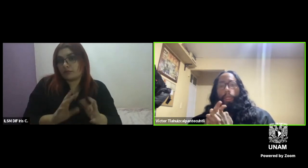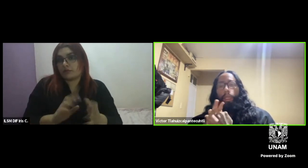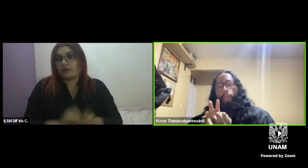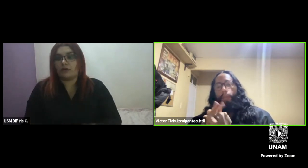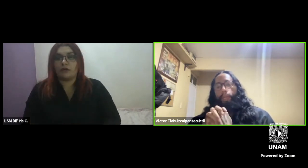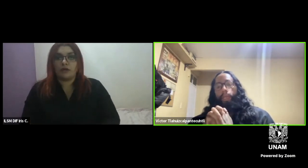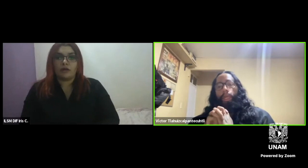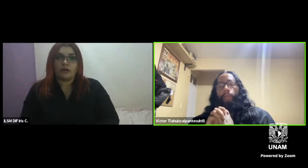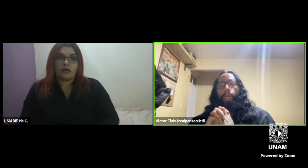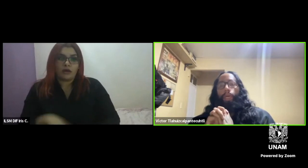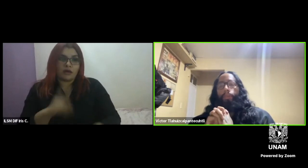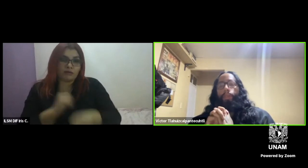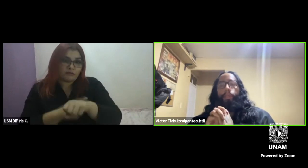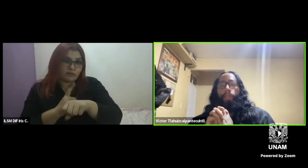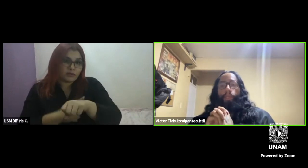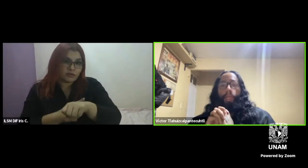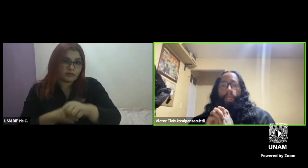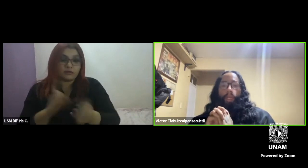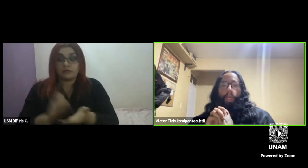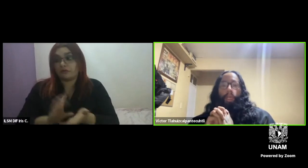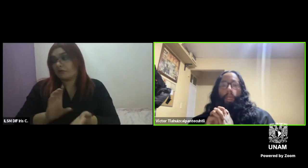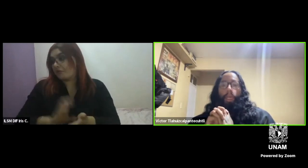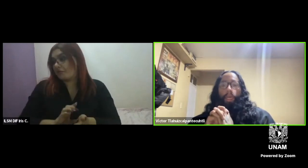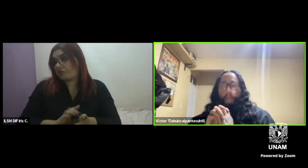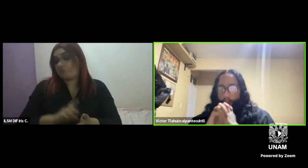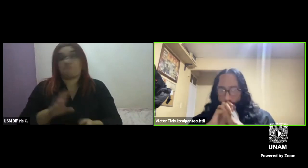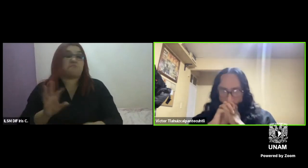productividad, discapacidad a la improductividad.